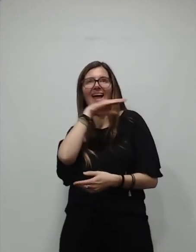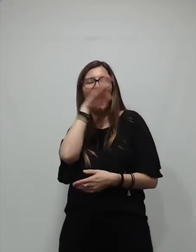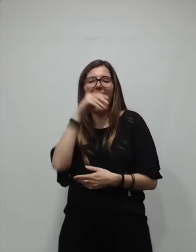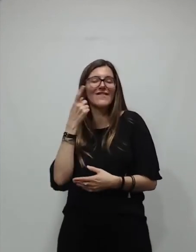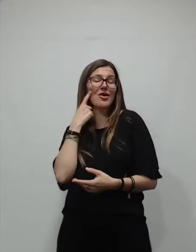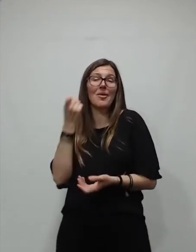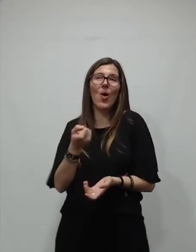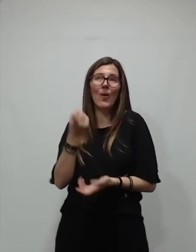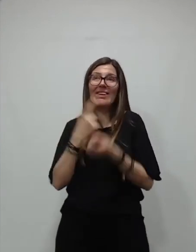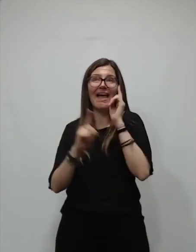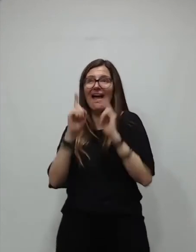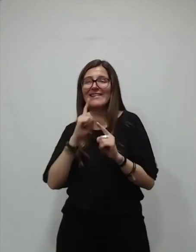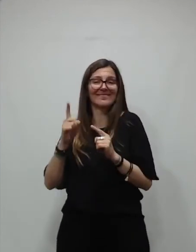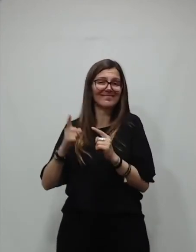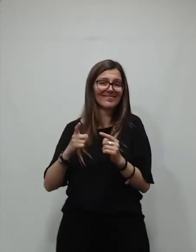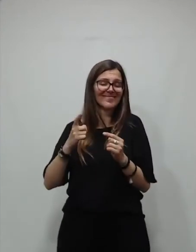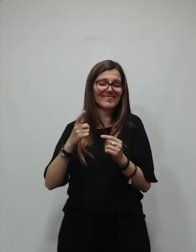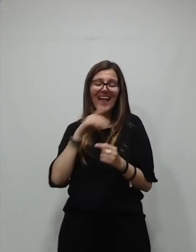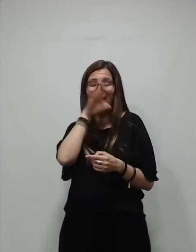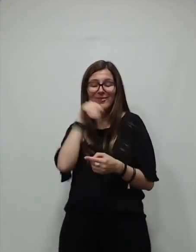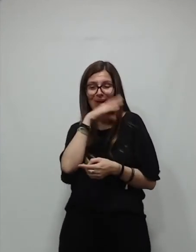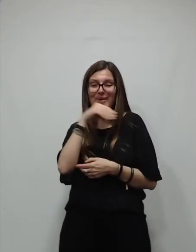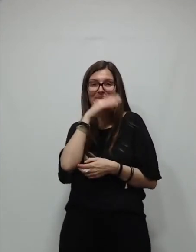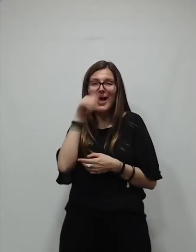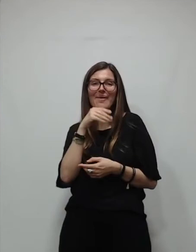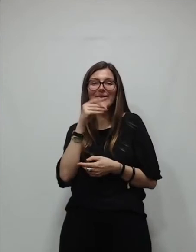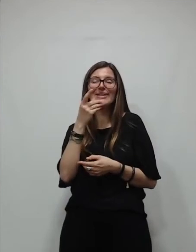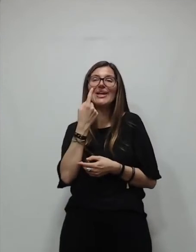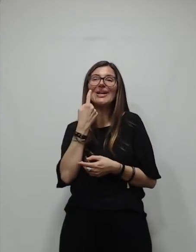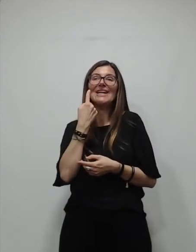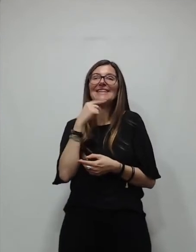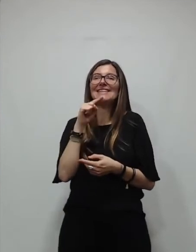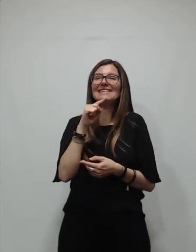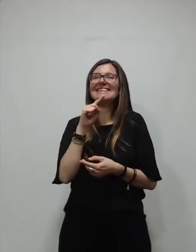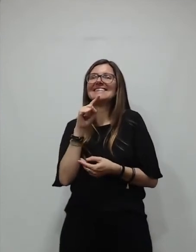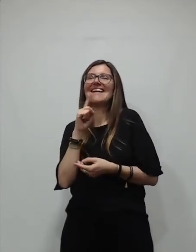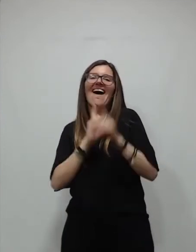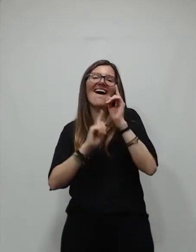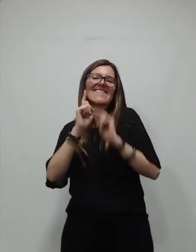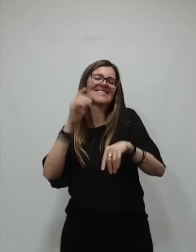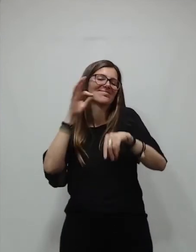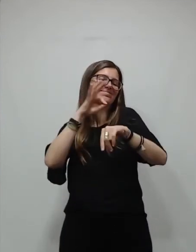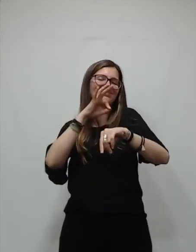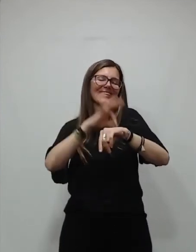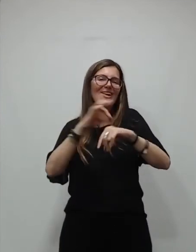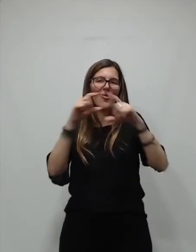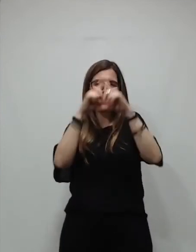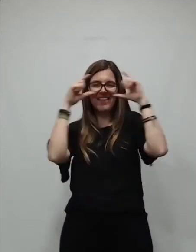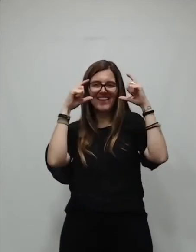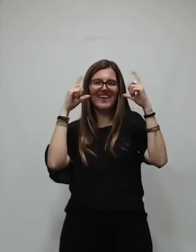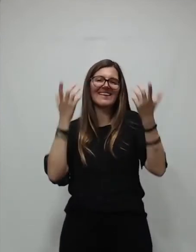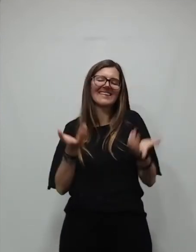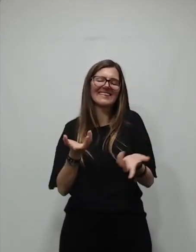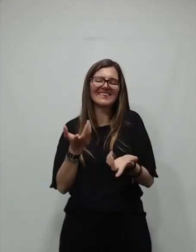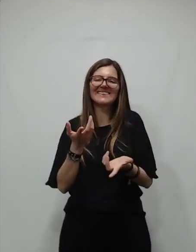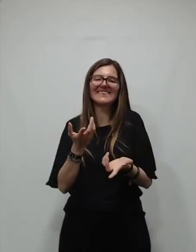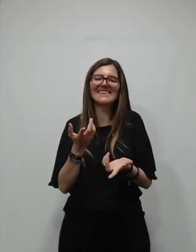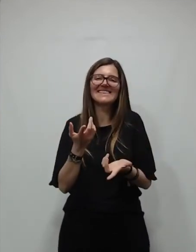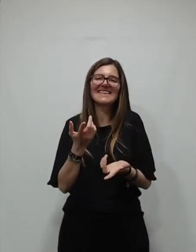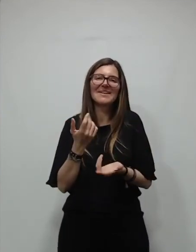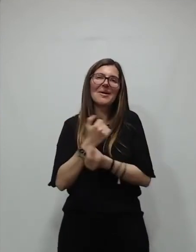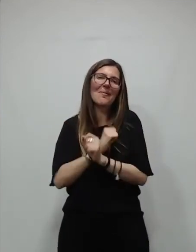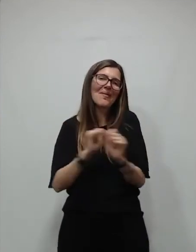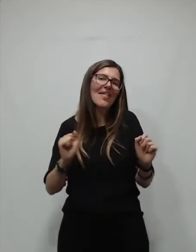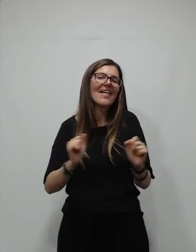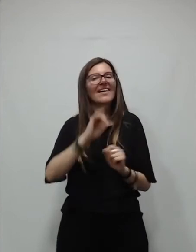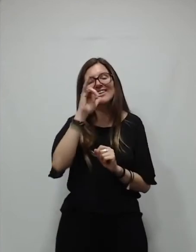que en definitiva es la etiqueta y el diagnóstico y este ejercicio de poder abordar los diferentes espacios,